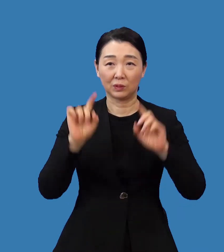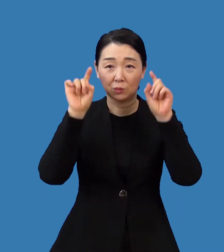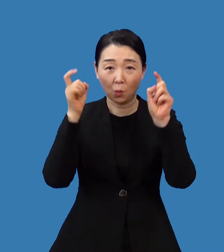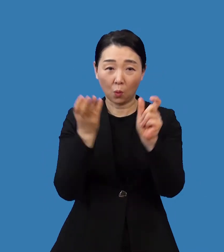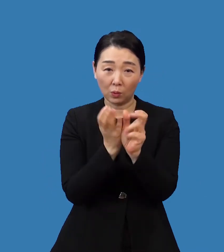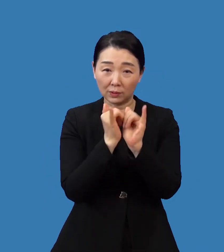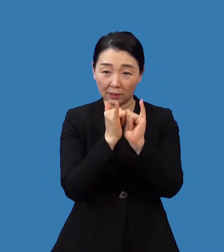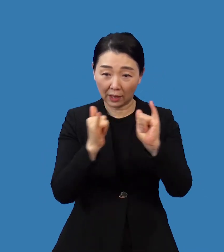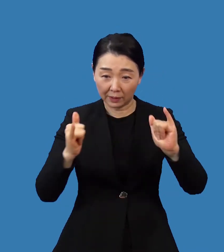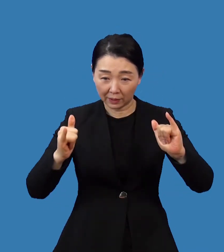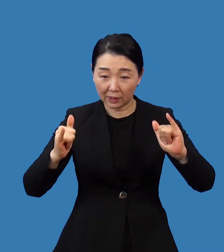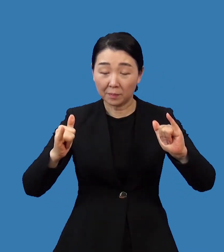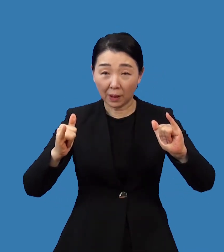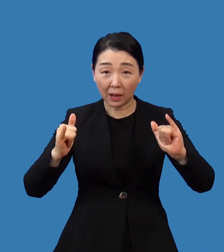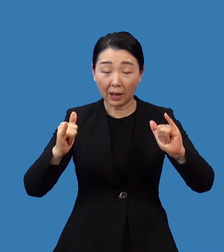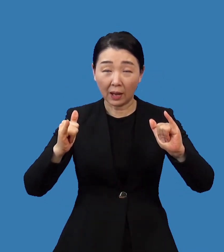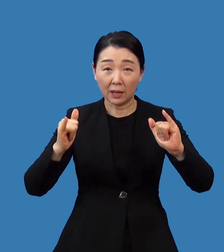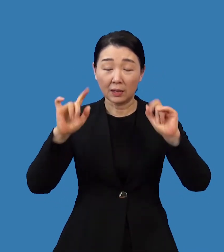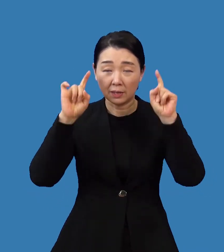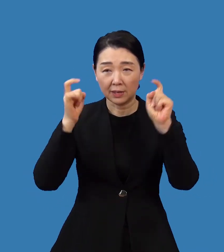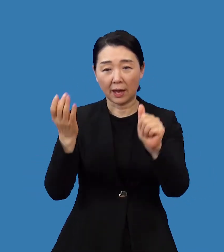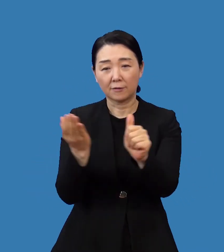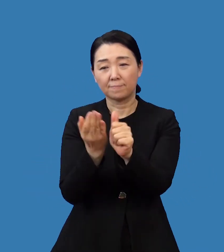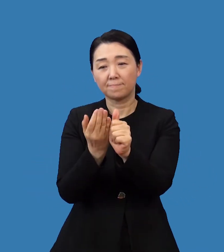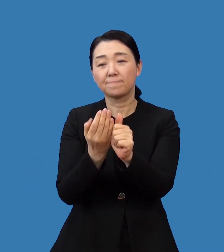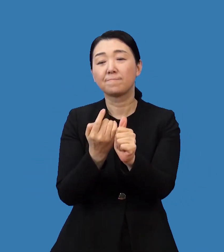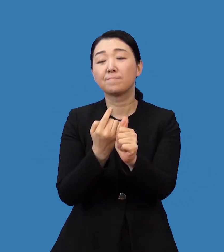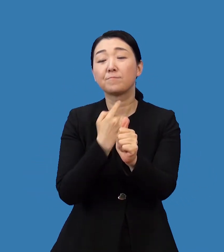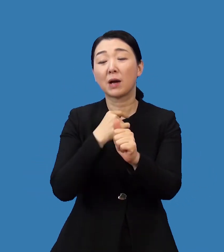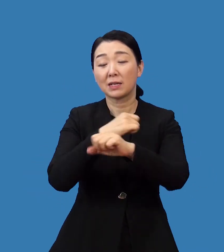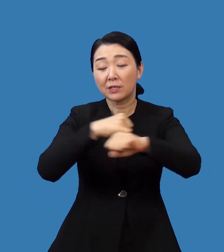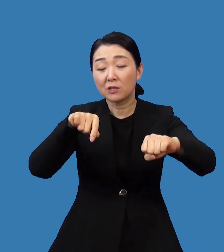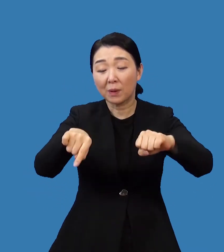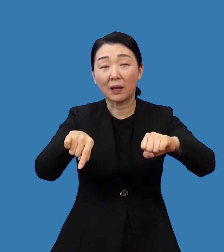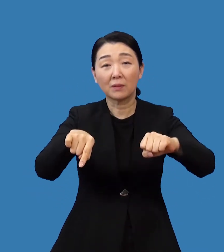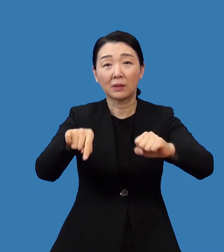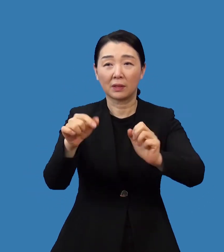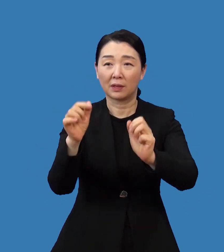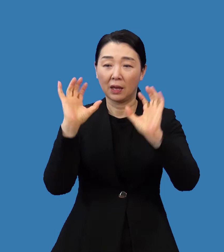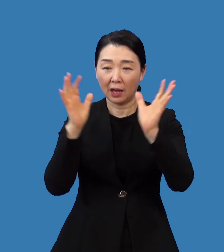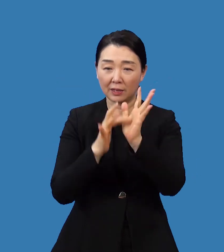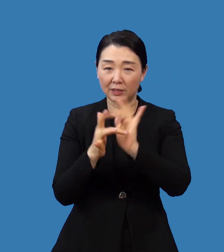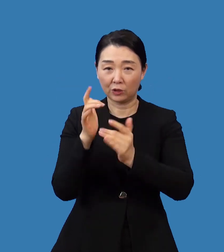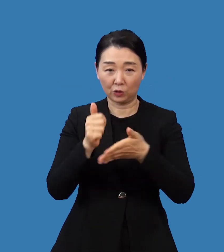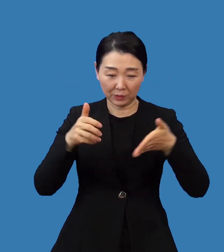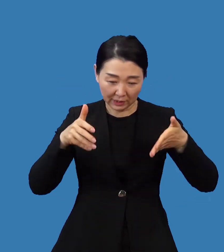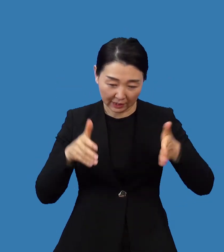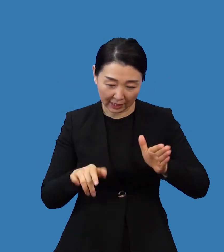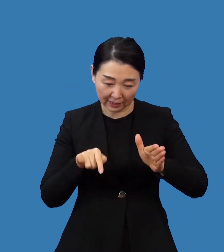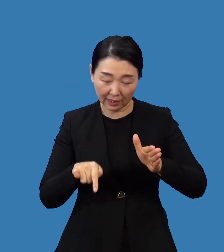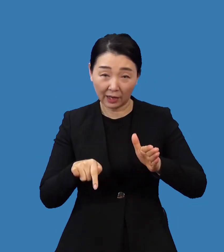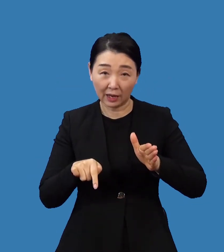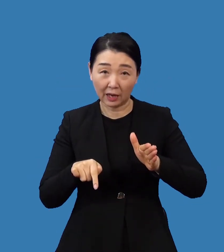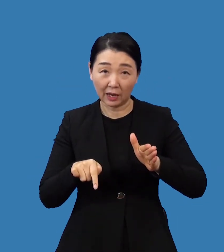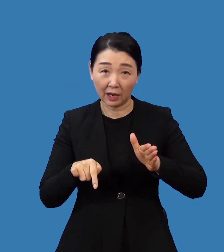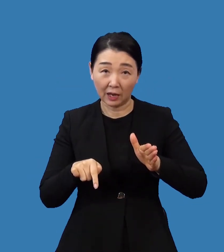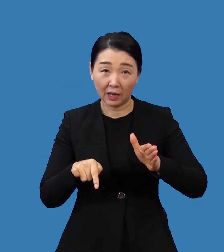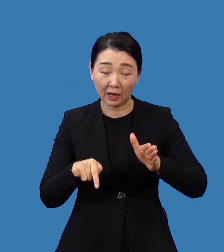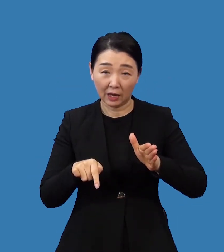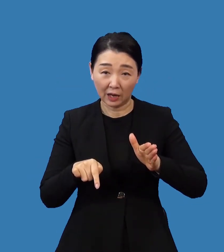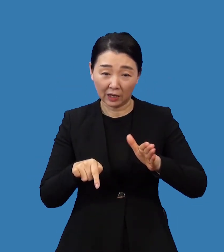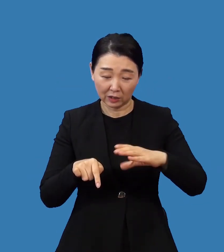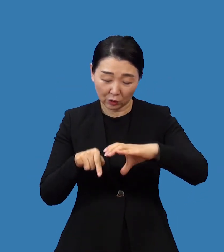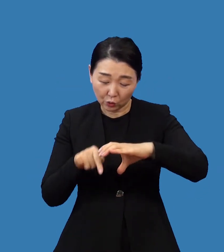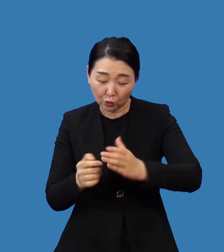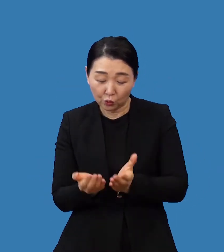목자들의 들판, 양치던 그 들판에서부터 아기 예수님이 탄생한 그 구유